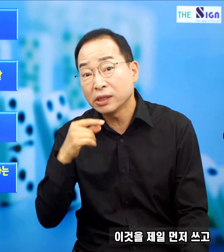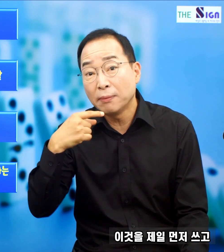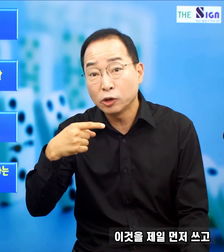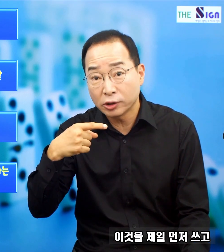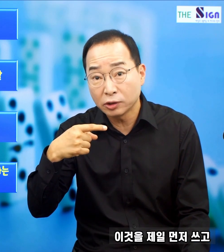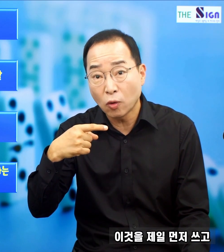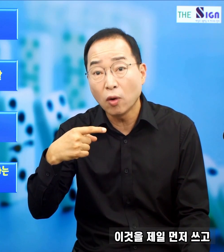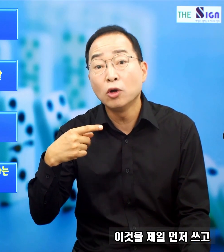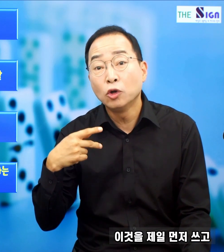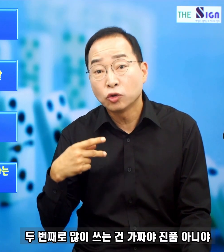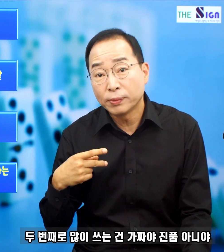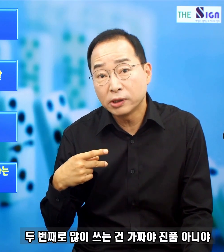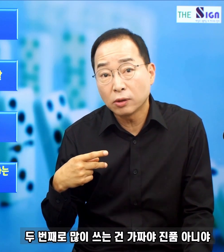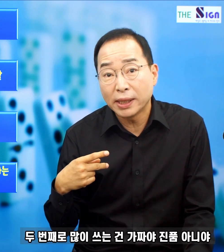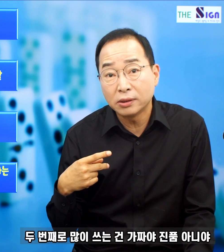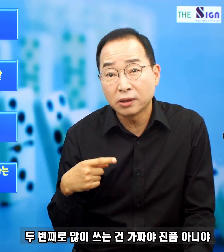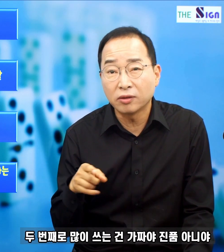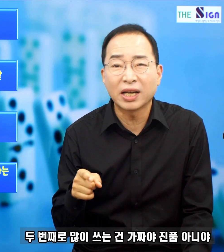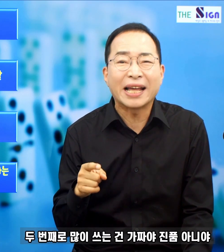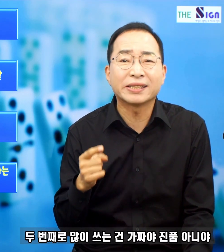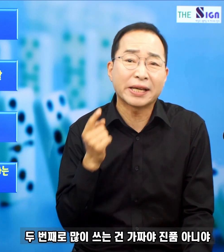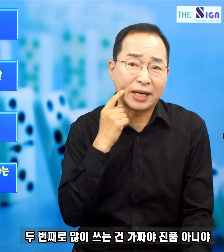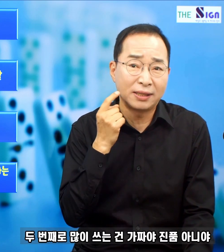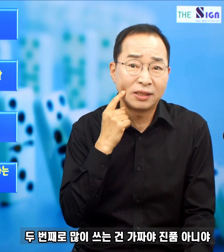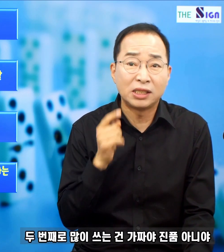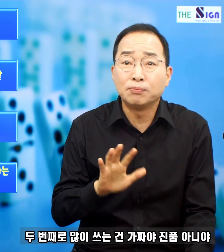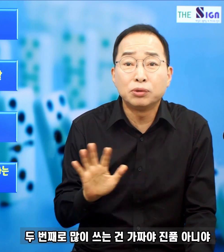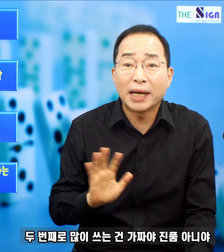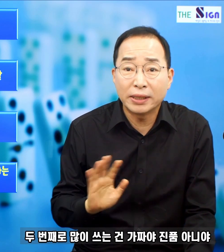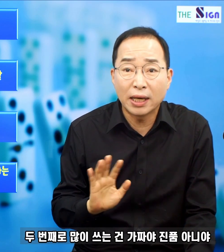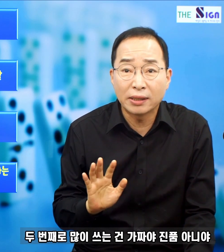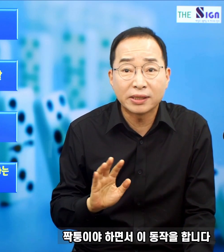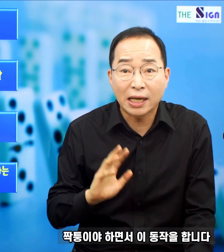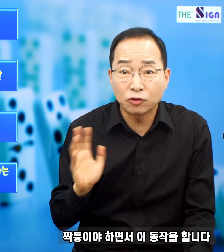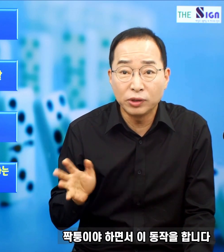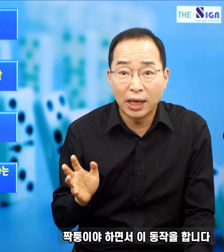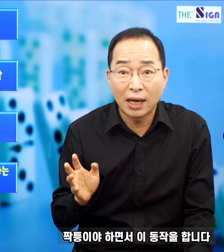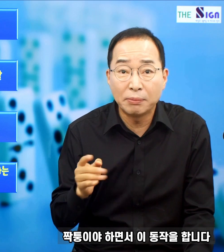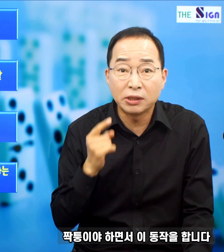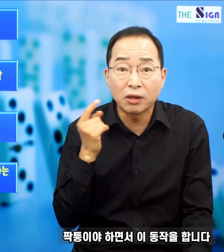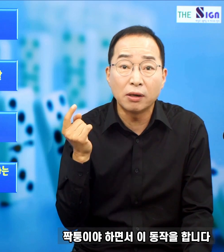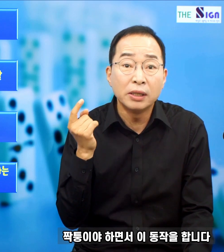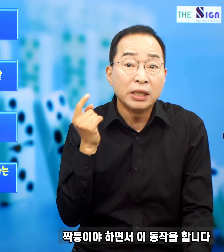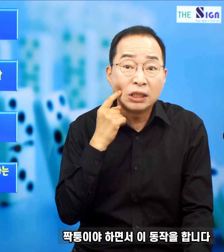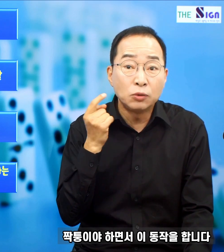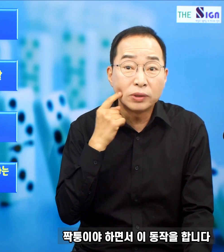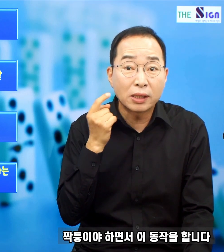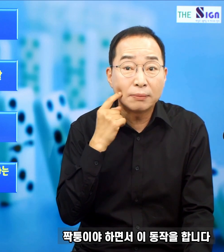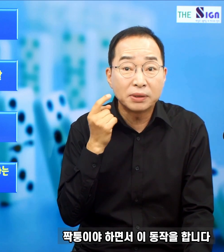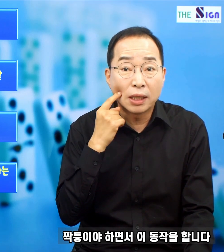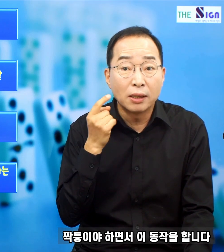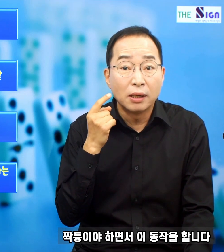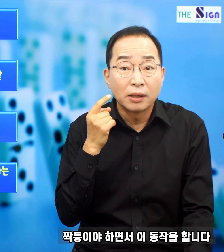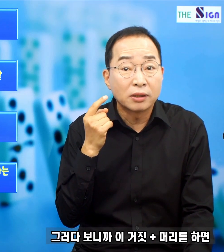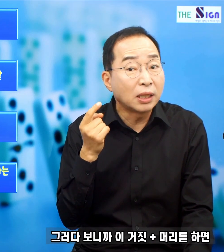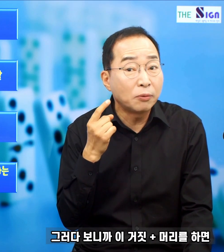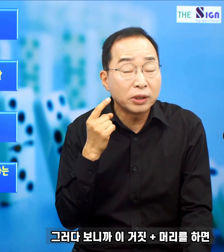먼저 쓰고 두 번째로 많이 쓰는 건 가짜야, 진품 아니야, 짝퉁이야 하면서 이 동작을 합니다. 그러다 보니까